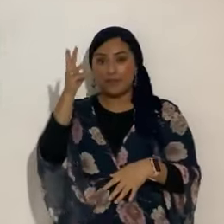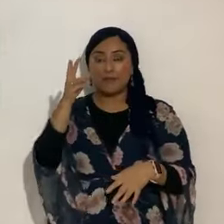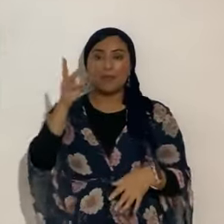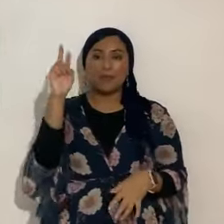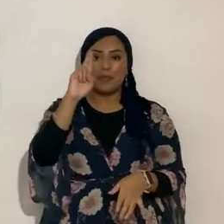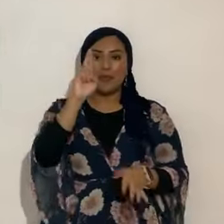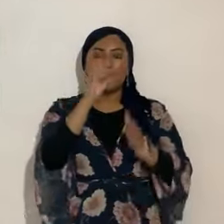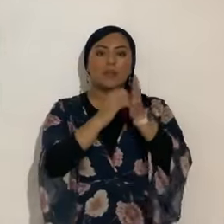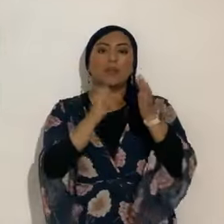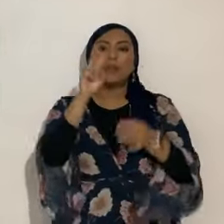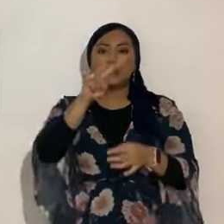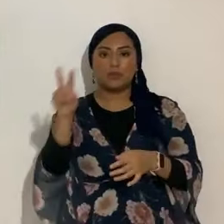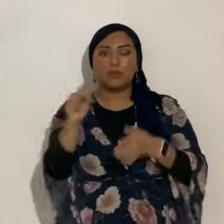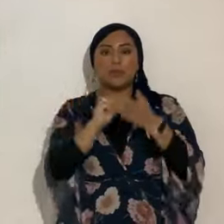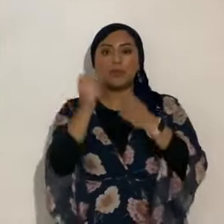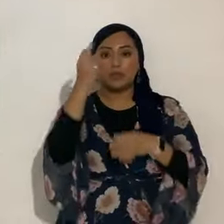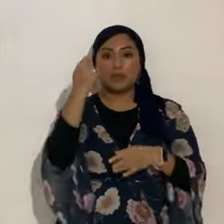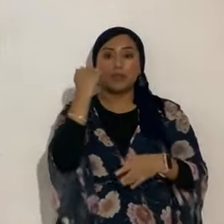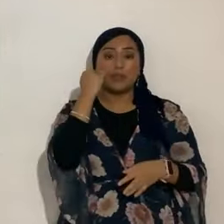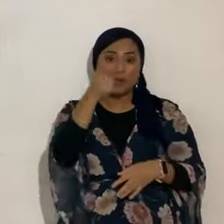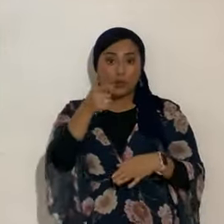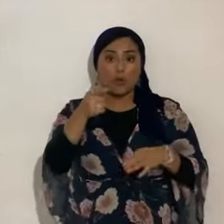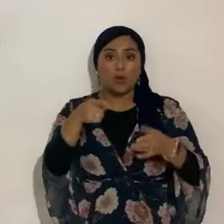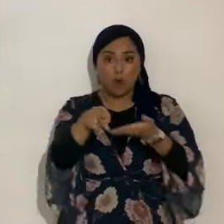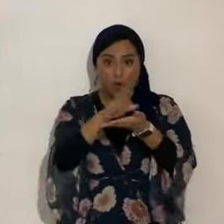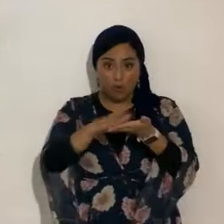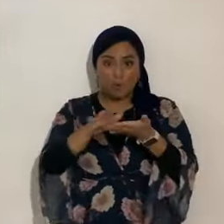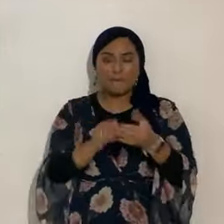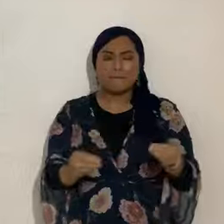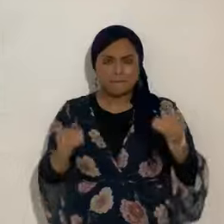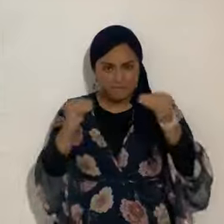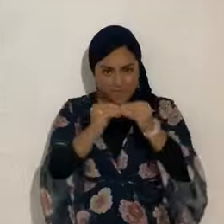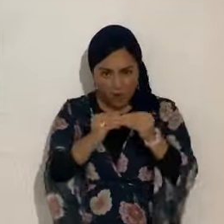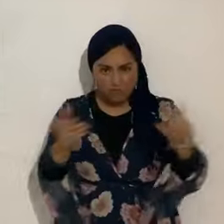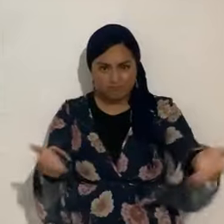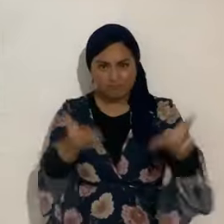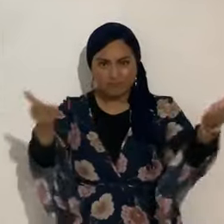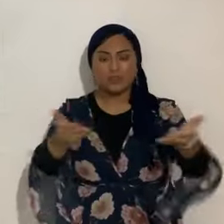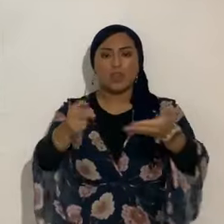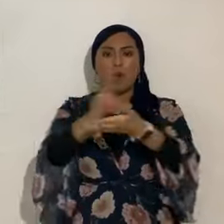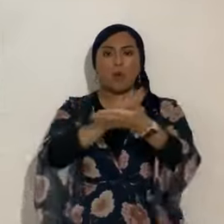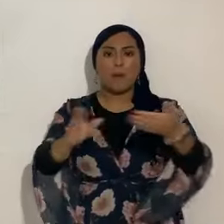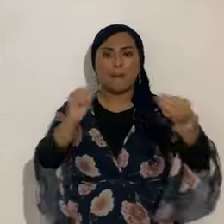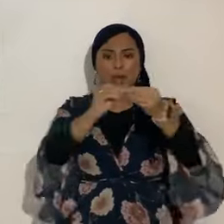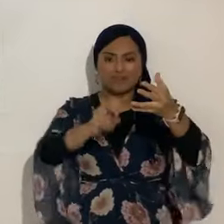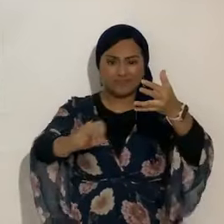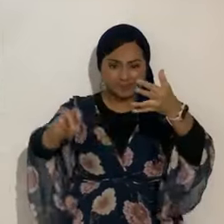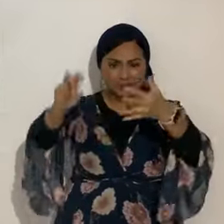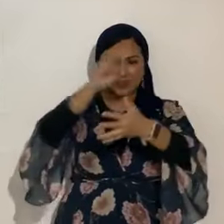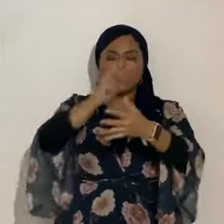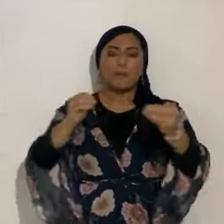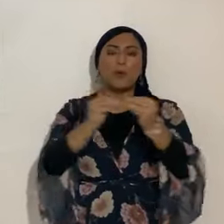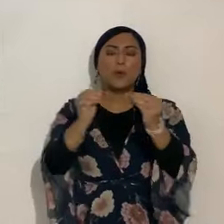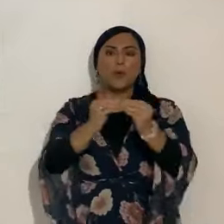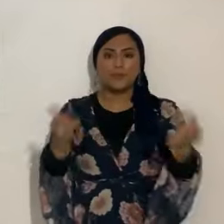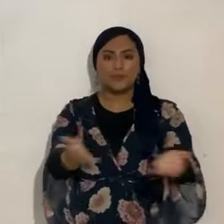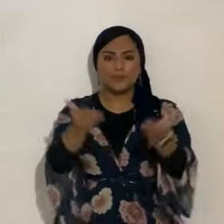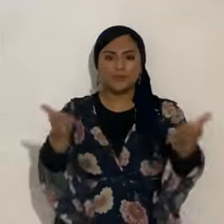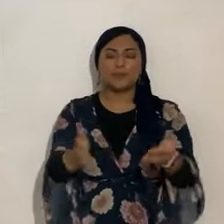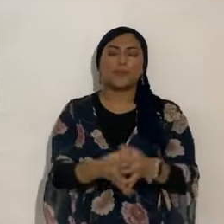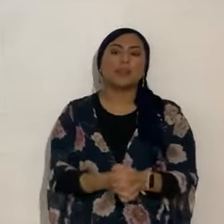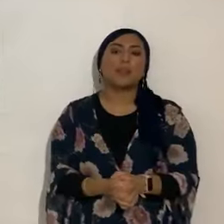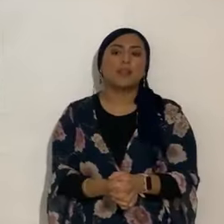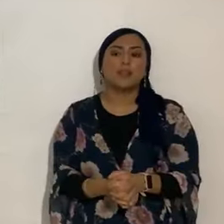22, verso 11. El que sea santo, santifíquese más. El que sea santo, santifíquese más. Entonces,